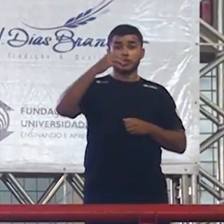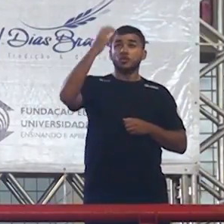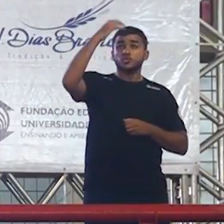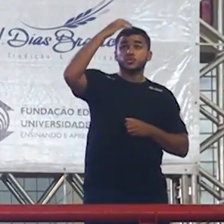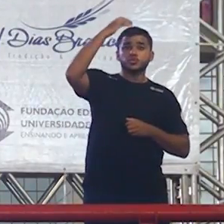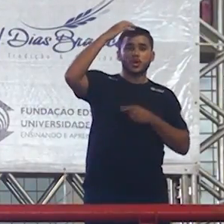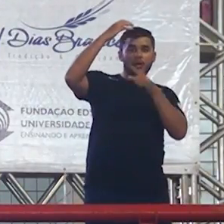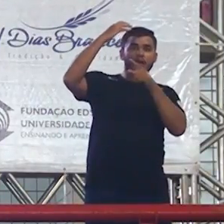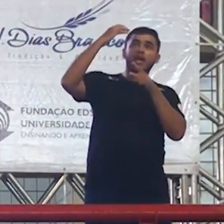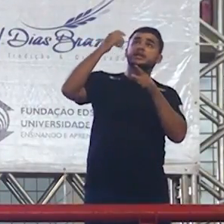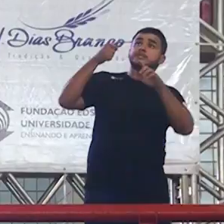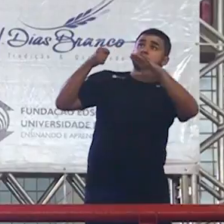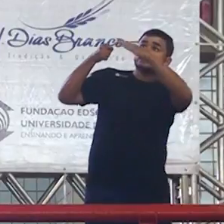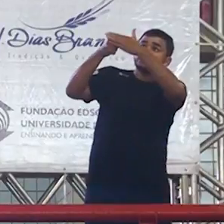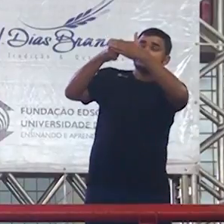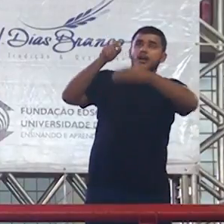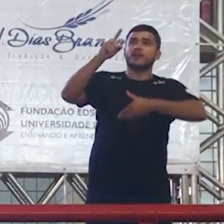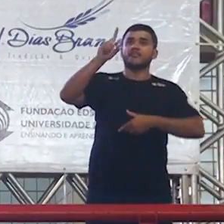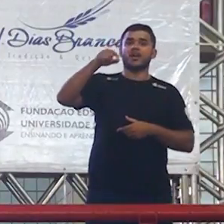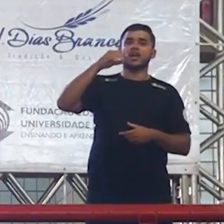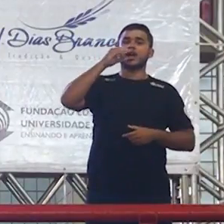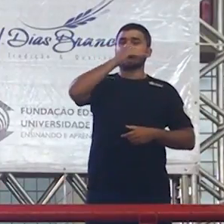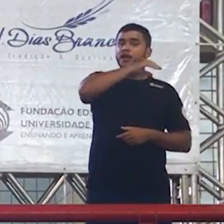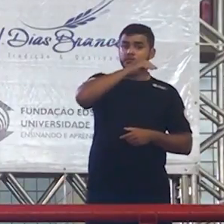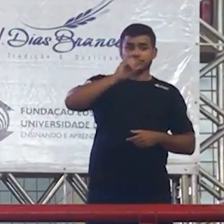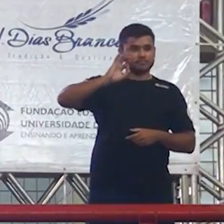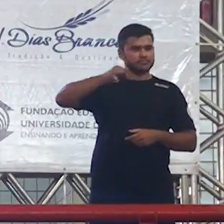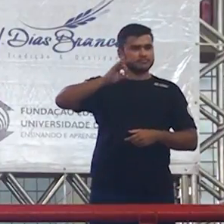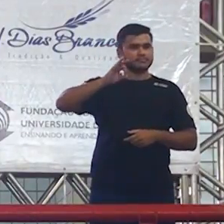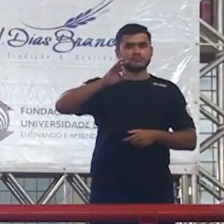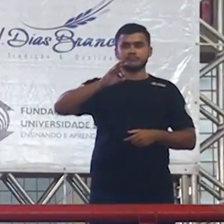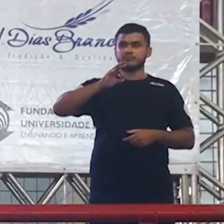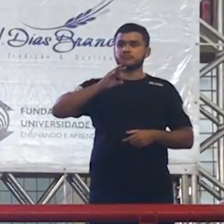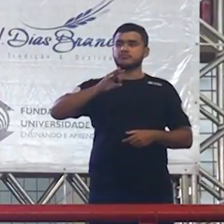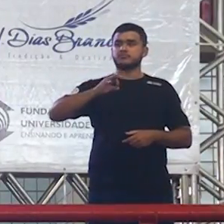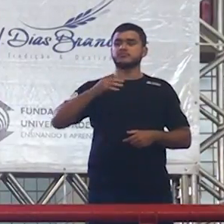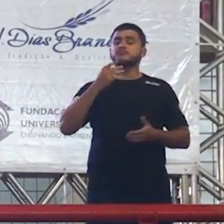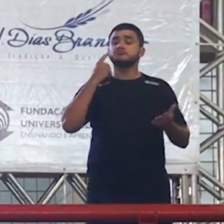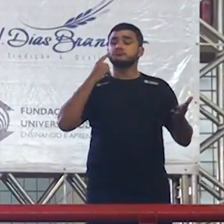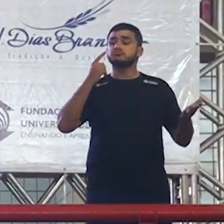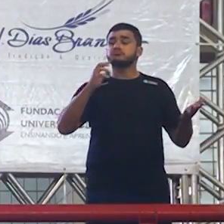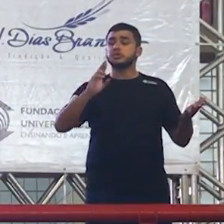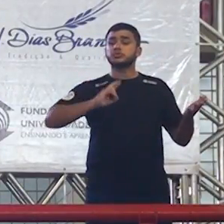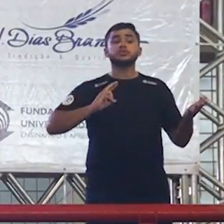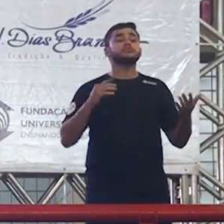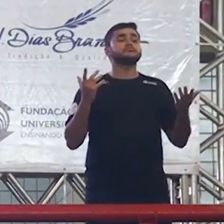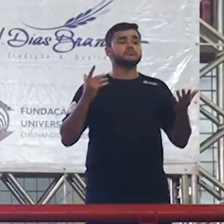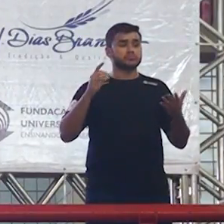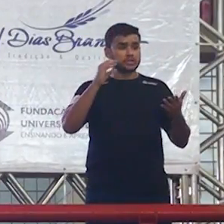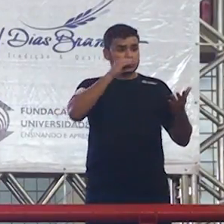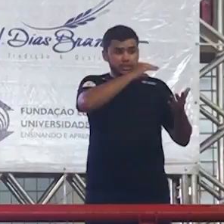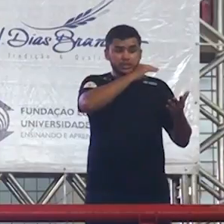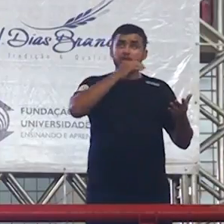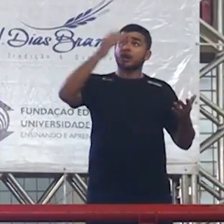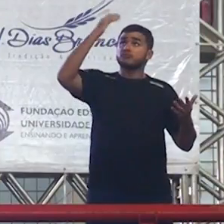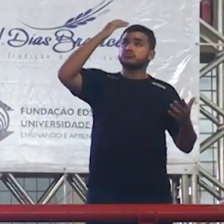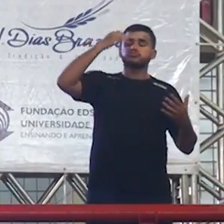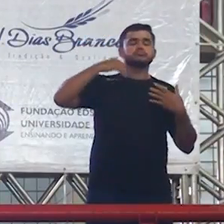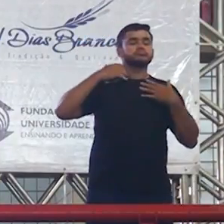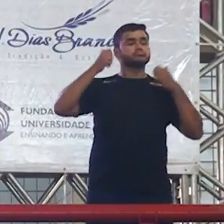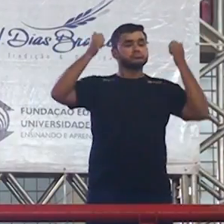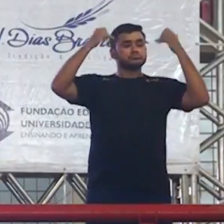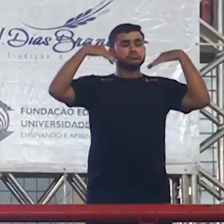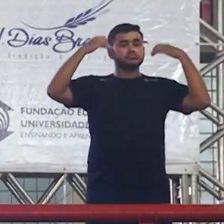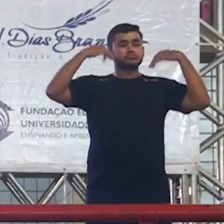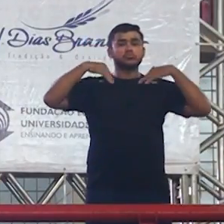elétrico. Qual é o objetivo do chuveiro elétrico? Não escutei. Esquentar a água,